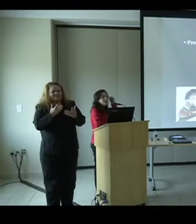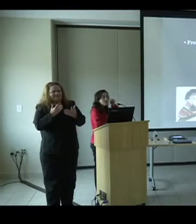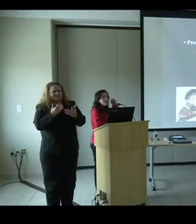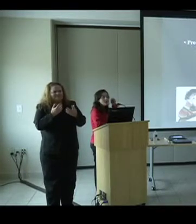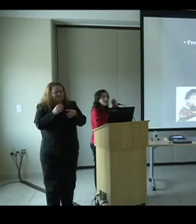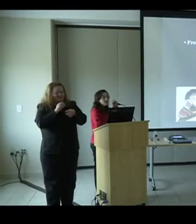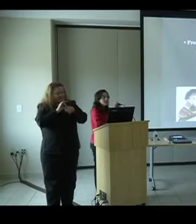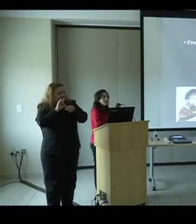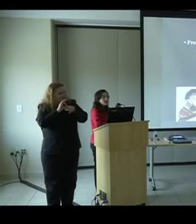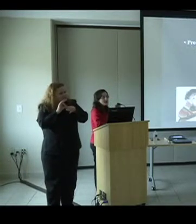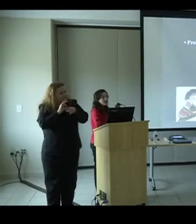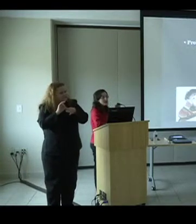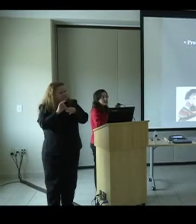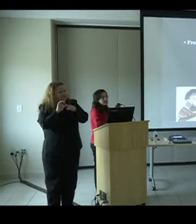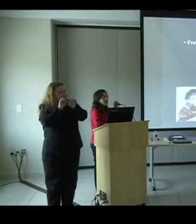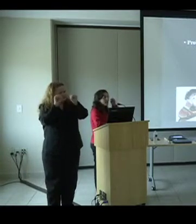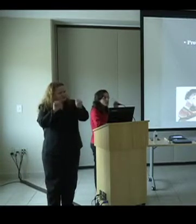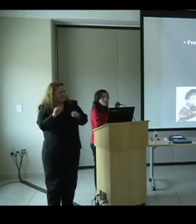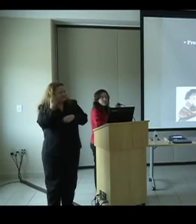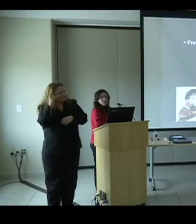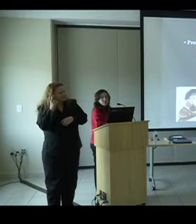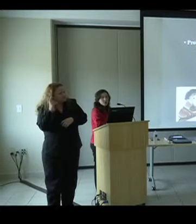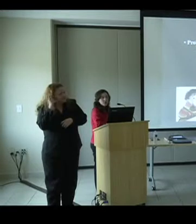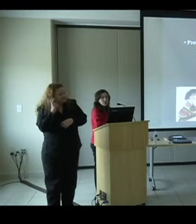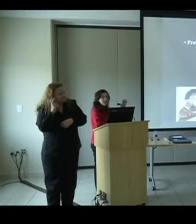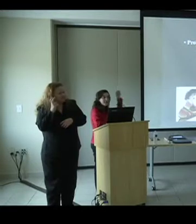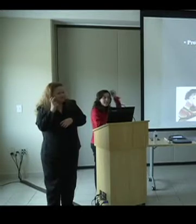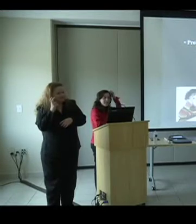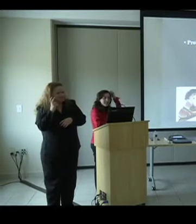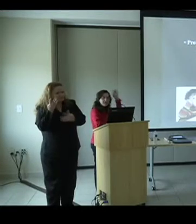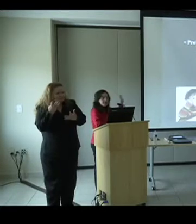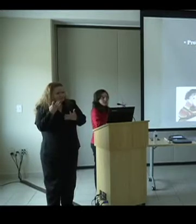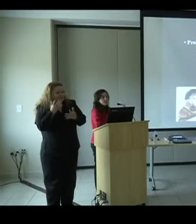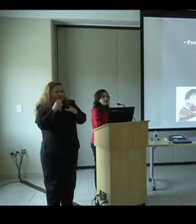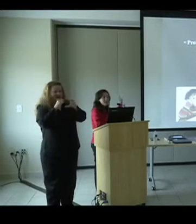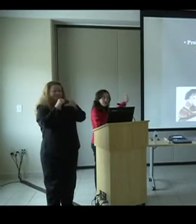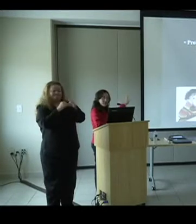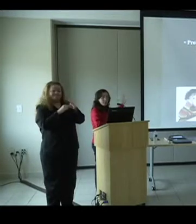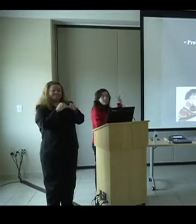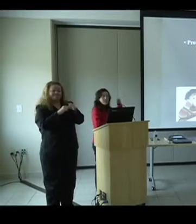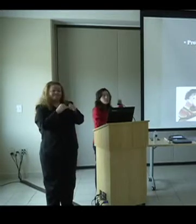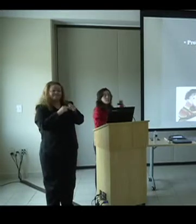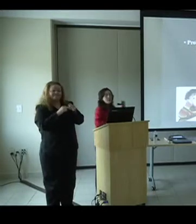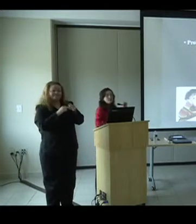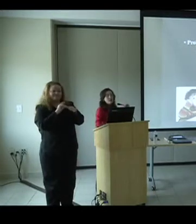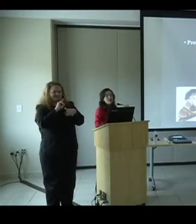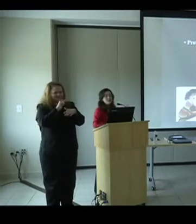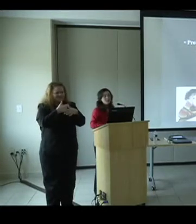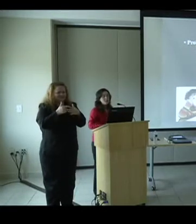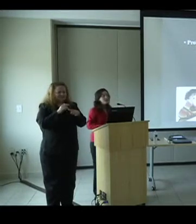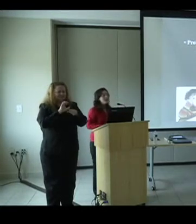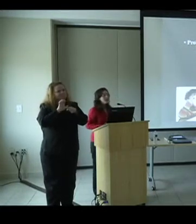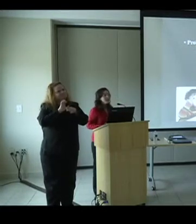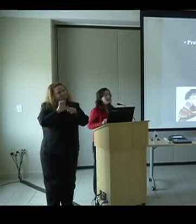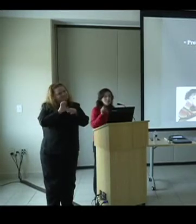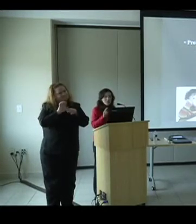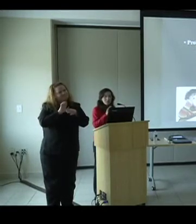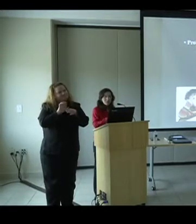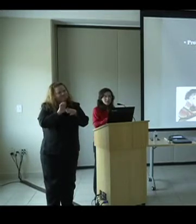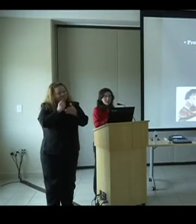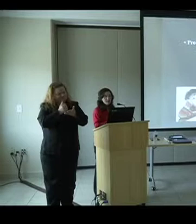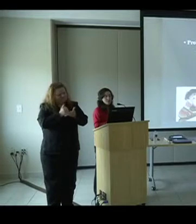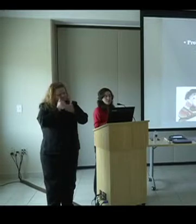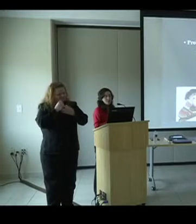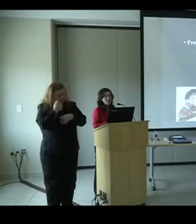fisiológicos de su este o anatómicos de su oído es el cerebro y ahorita vamos a hacer un ejercicio que